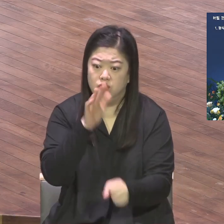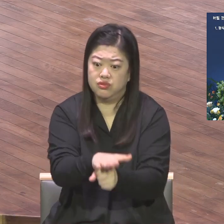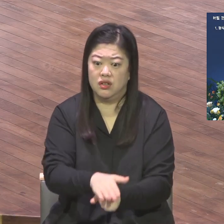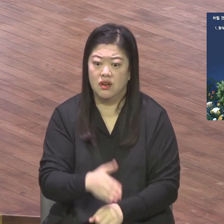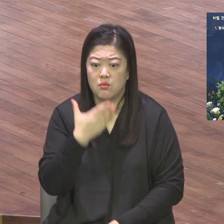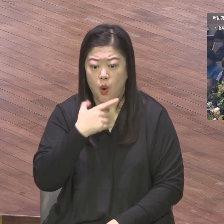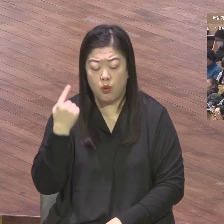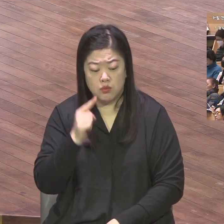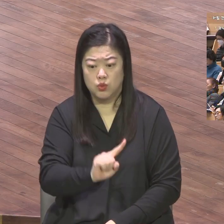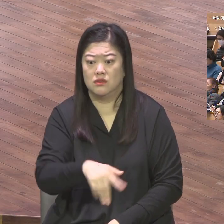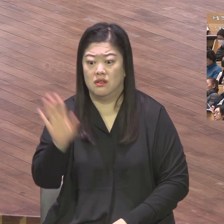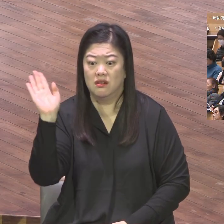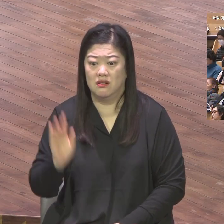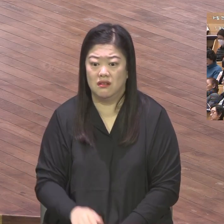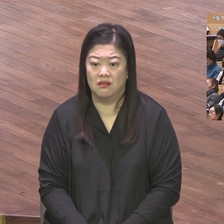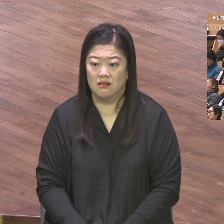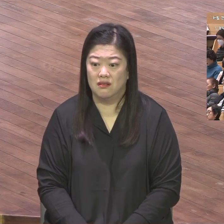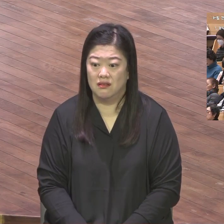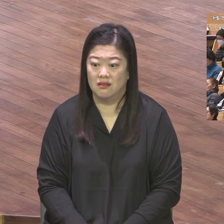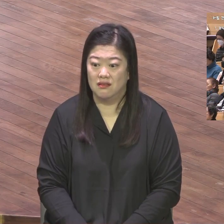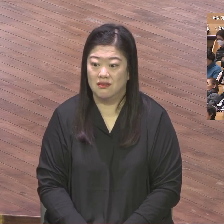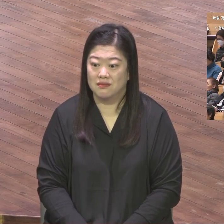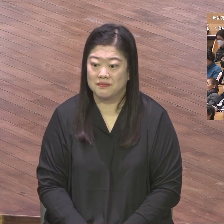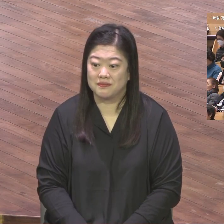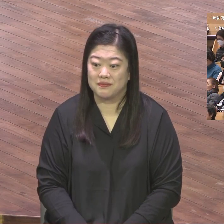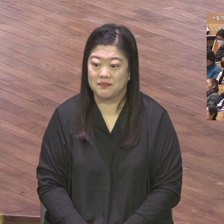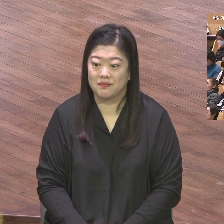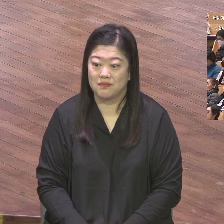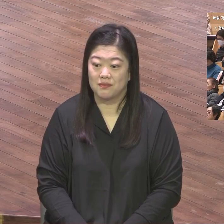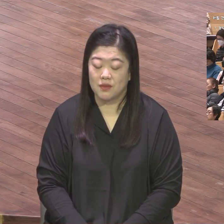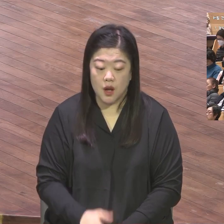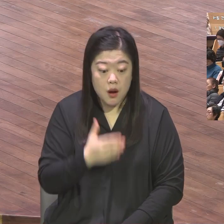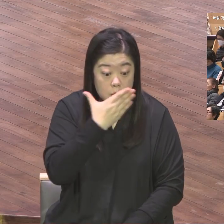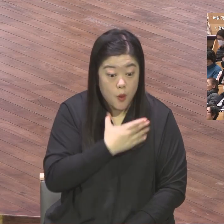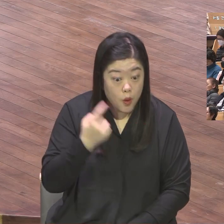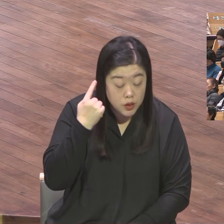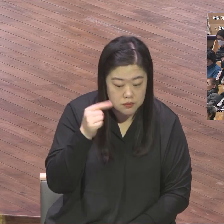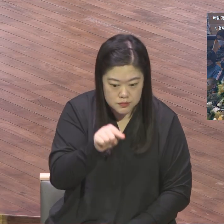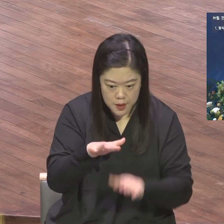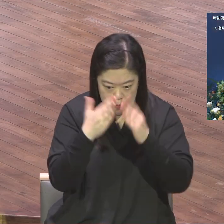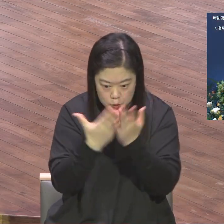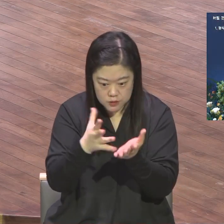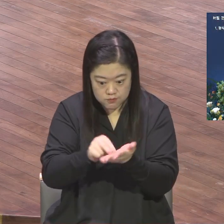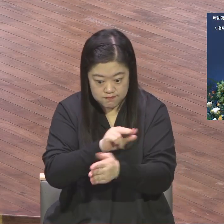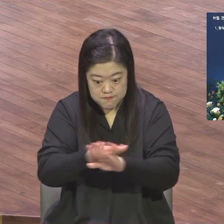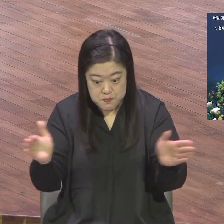모든 문제 해결자. 그러니까 얼마나 감사합니까?